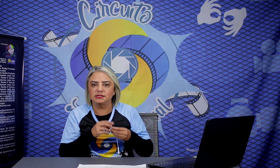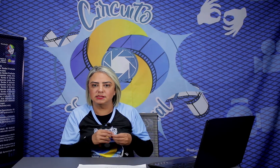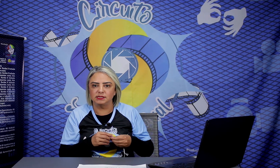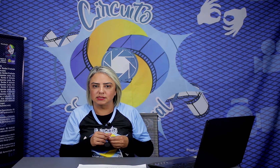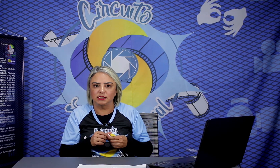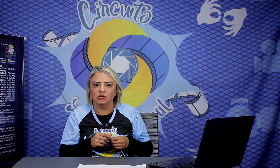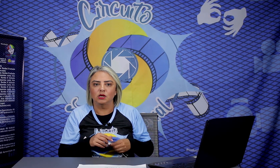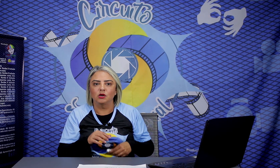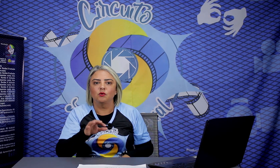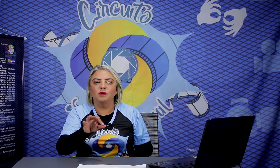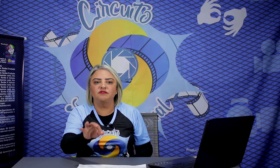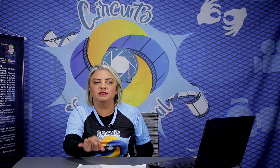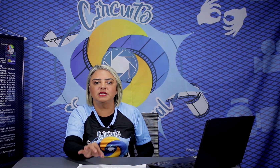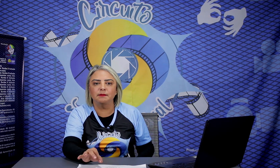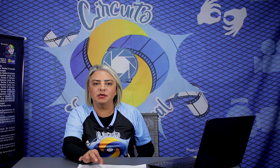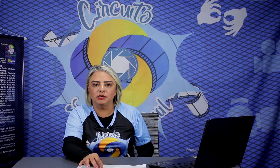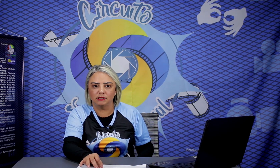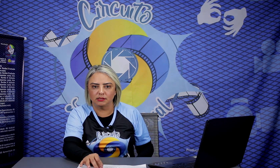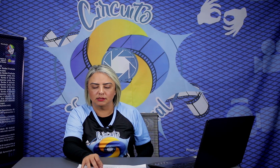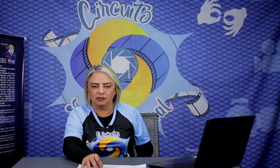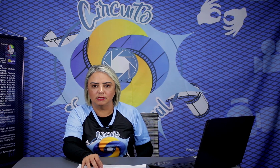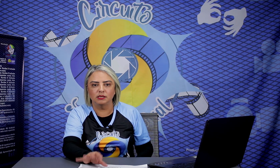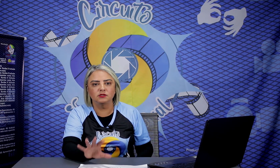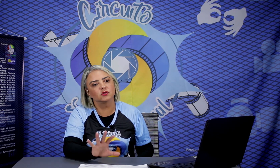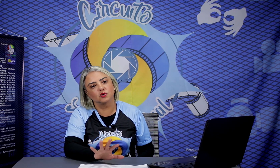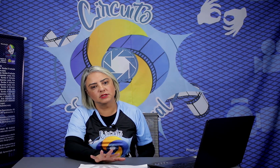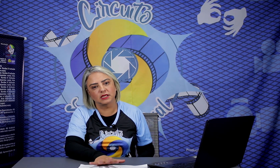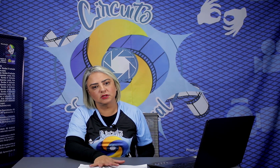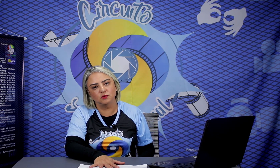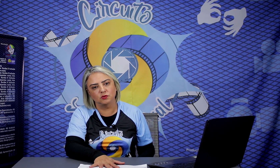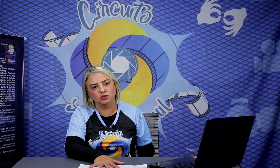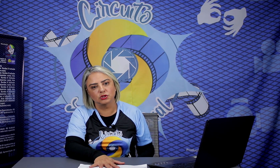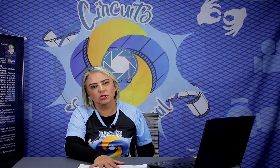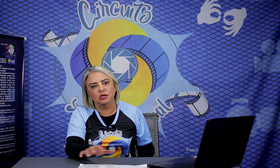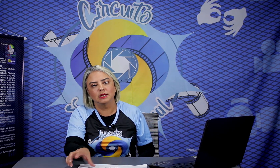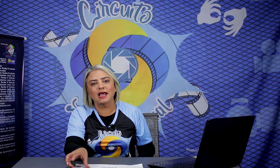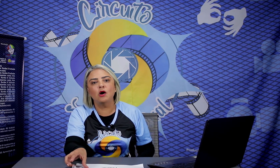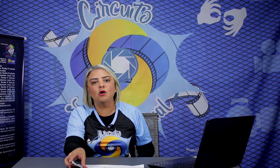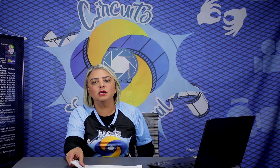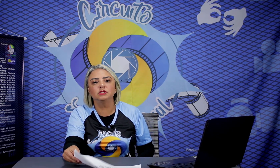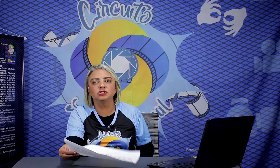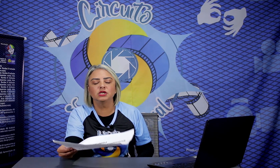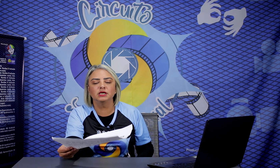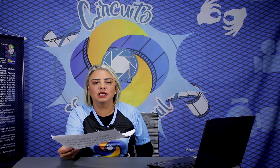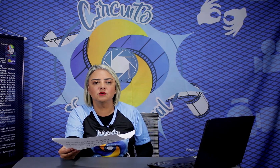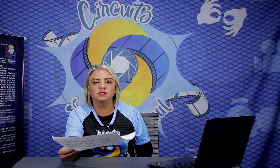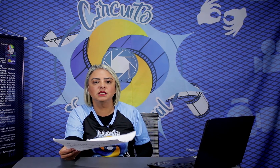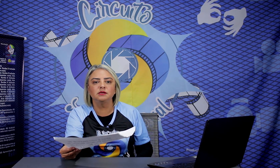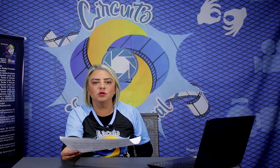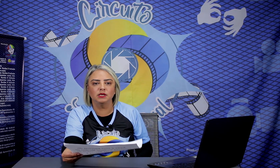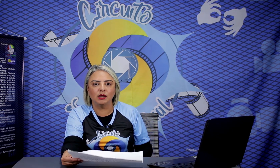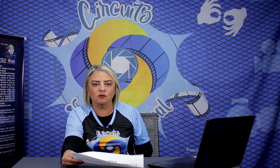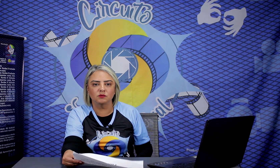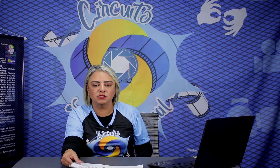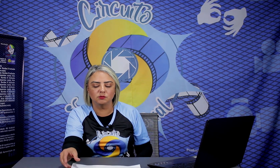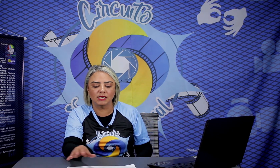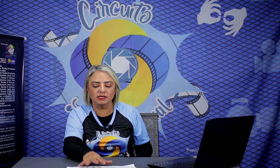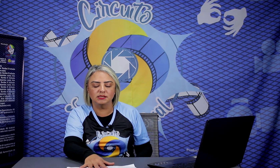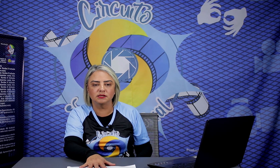assim, o evento é amanhã, eles nos contratam hoje. Na hora que a gente chega lá, o cerimonialista que fala